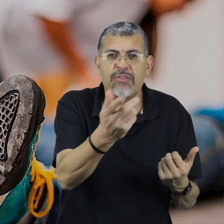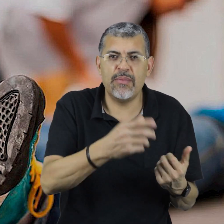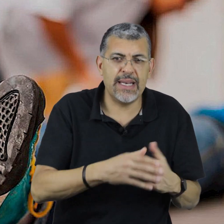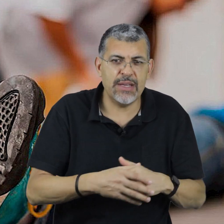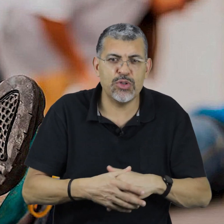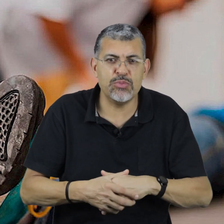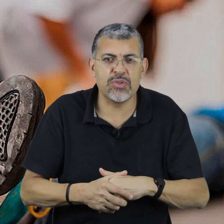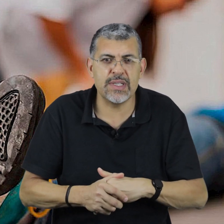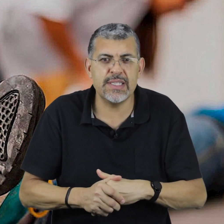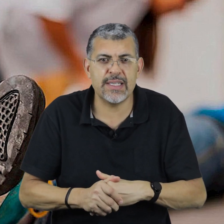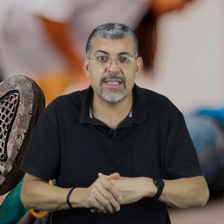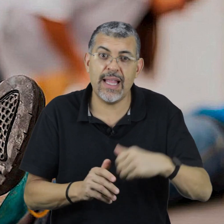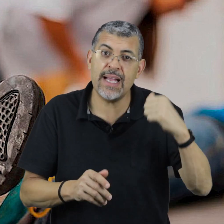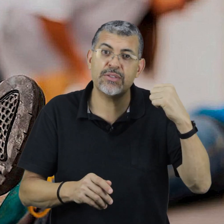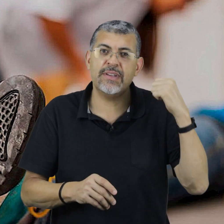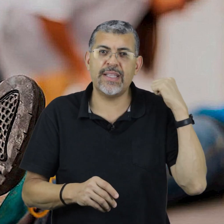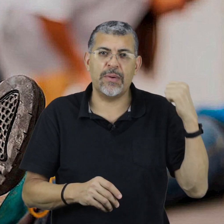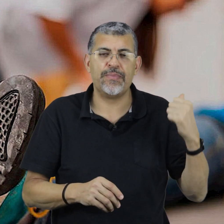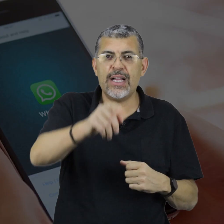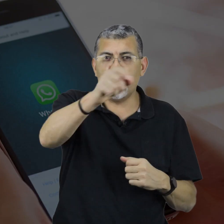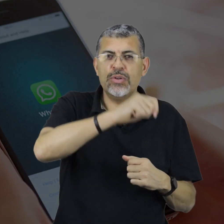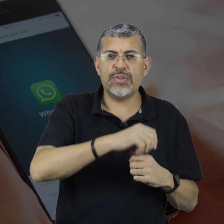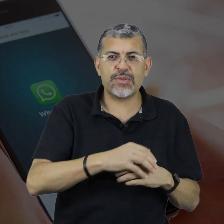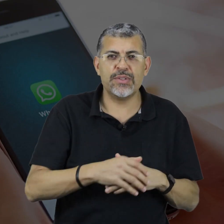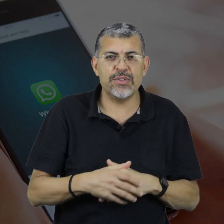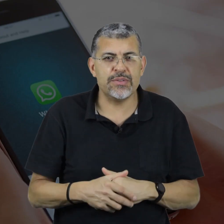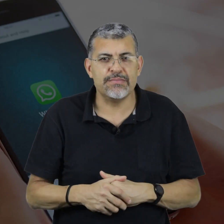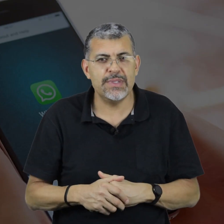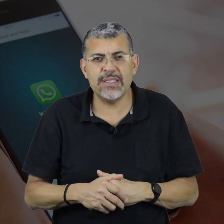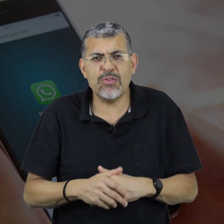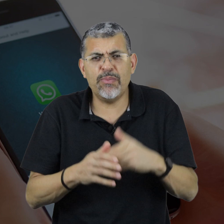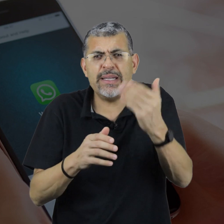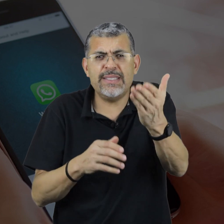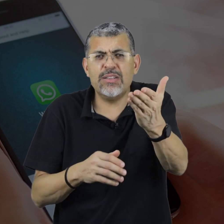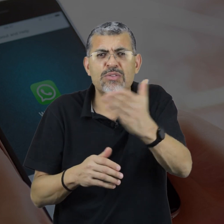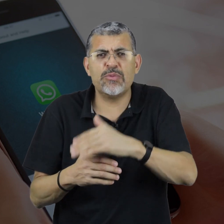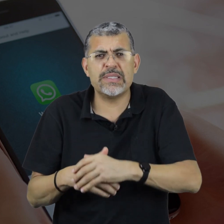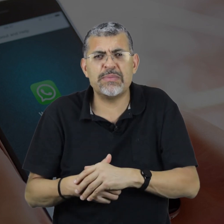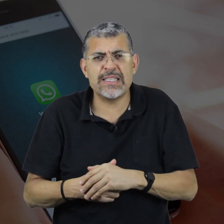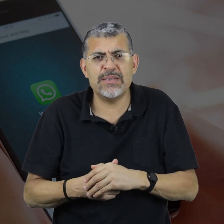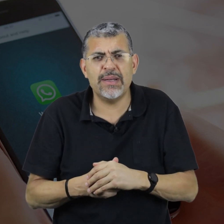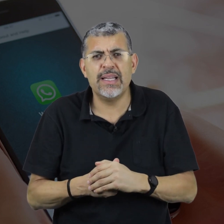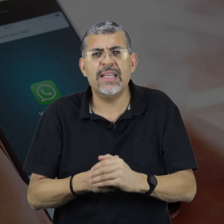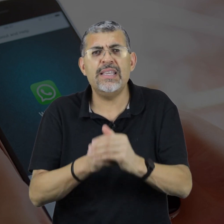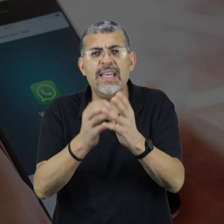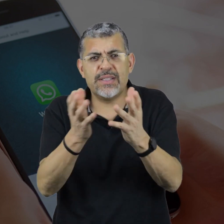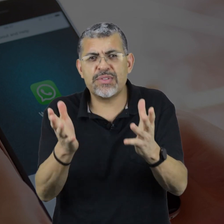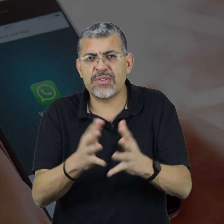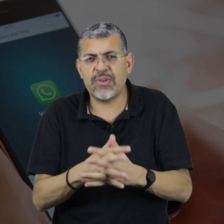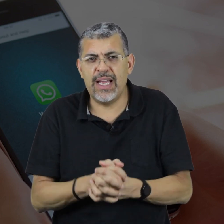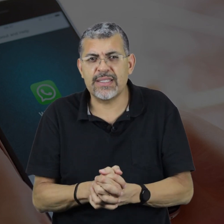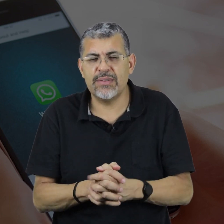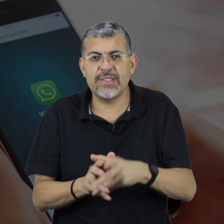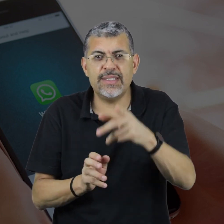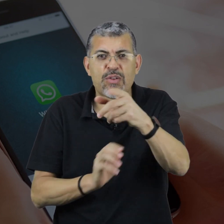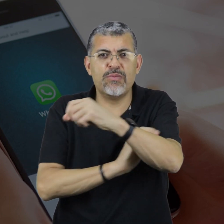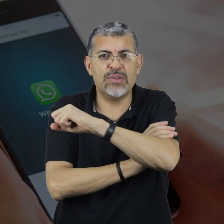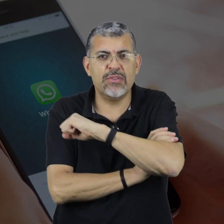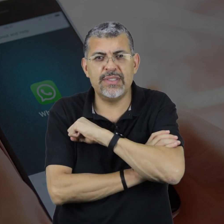origem conforme a lei 8213/91 achou útil este conteúdo então compartilhe nos grupos que participo e entre os seus colegas você tem